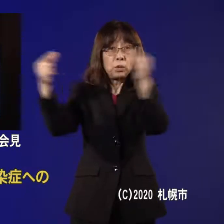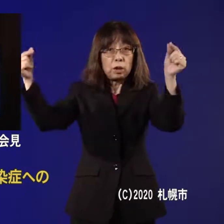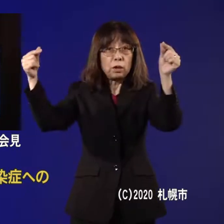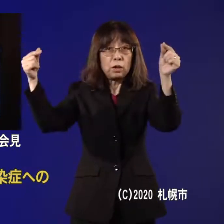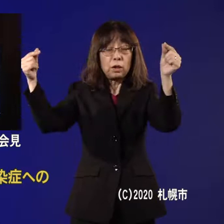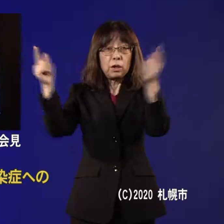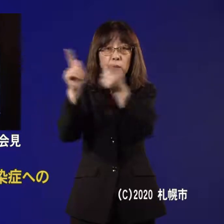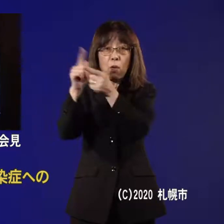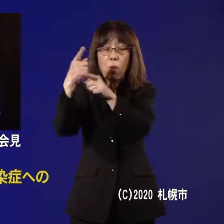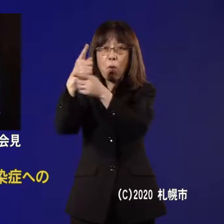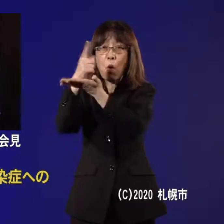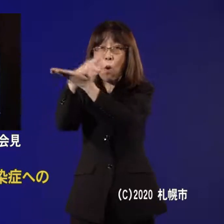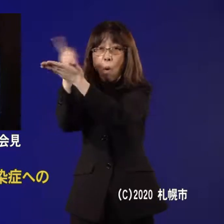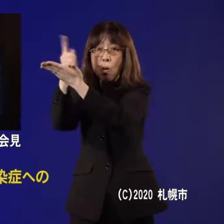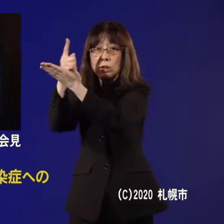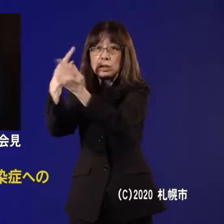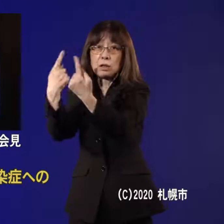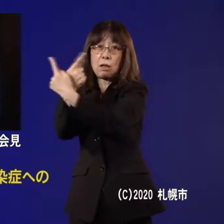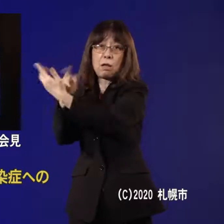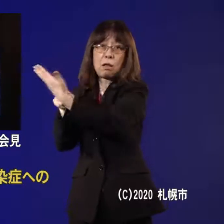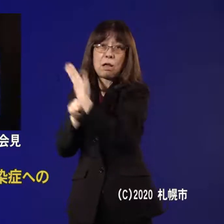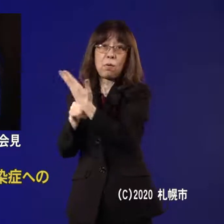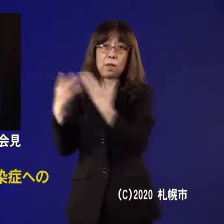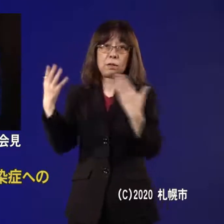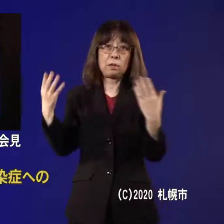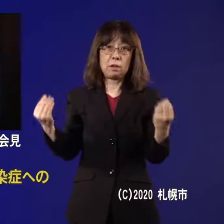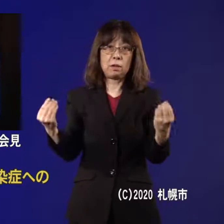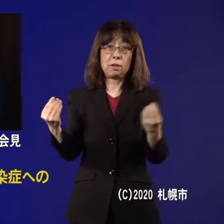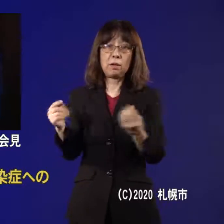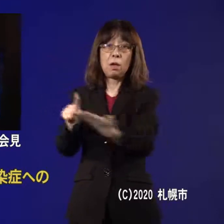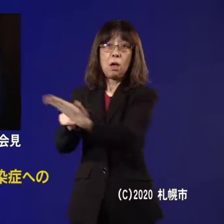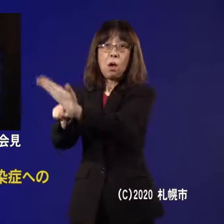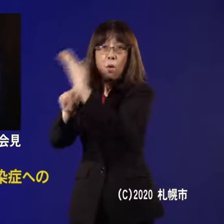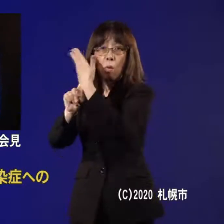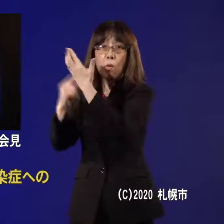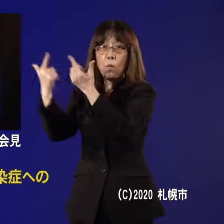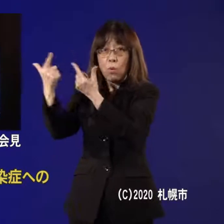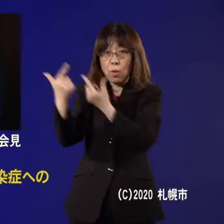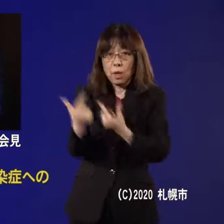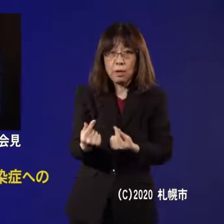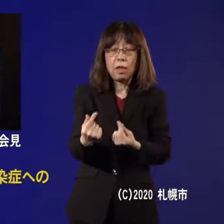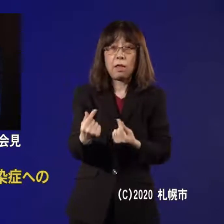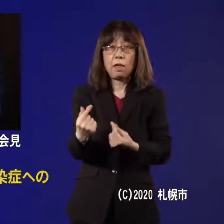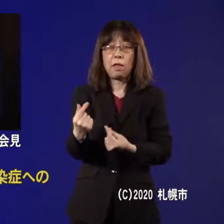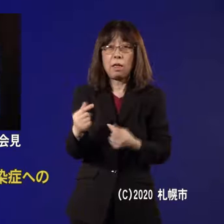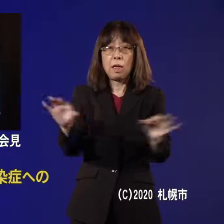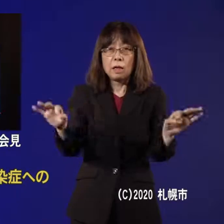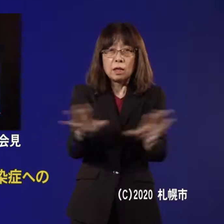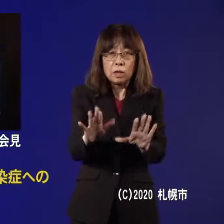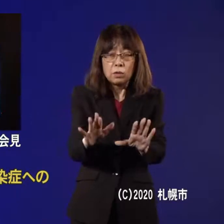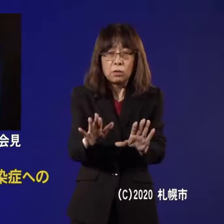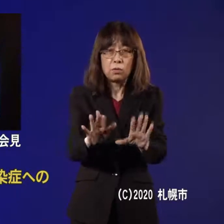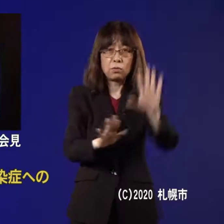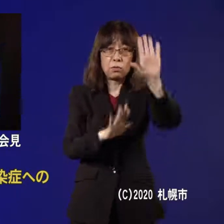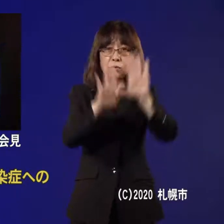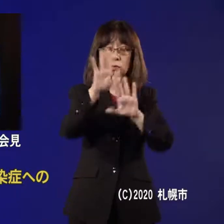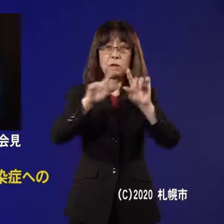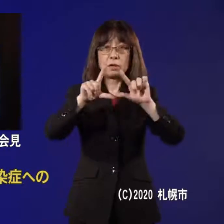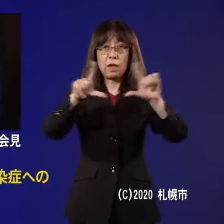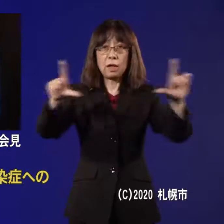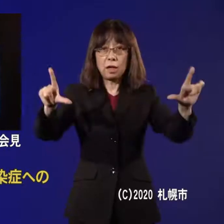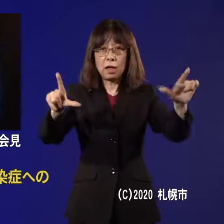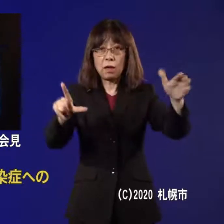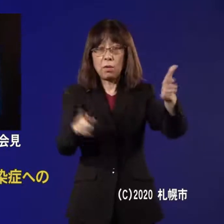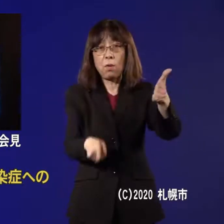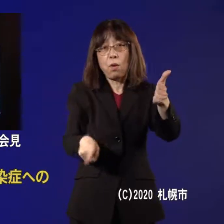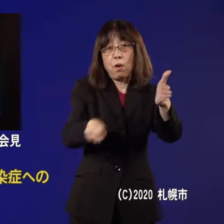りました。で、これに伴いまして、これを受けて、この緊急宣言の中にこのことを盛り込